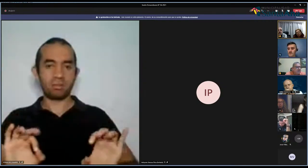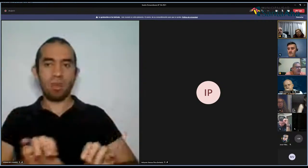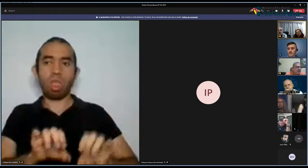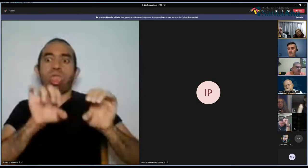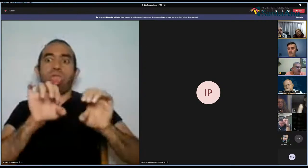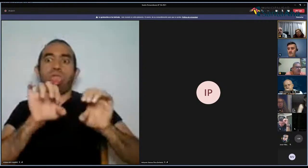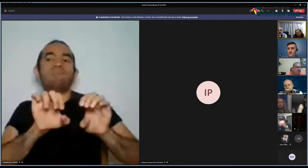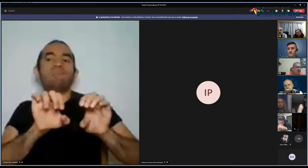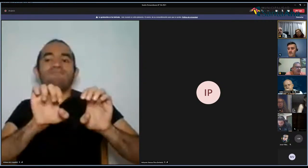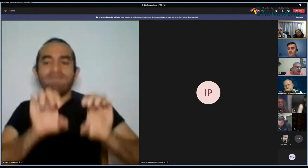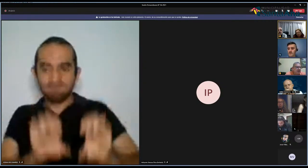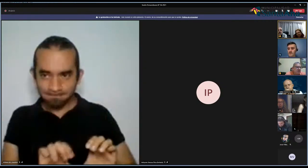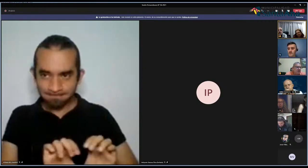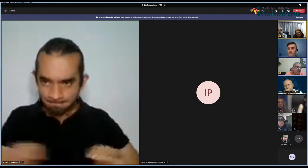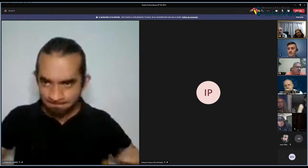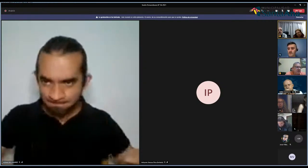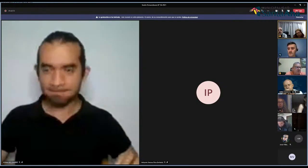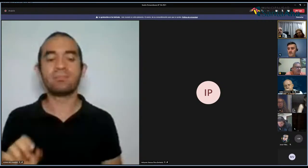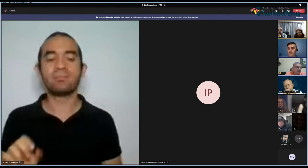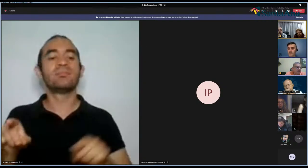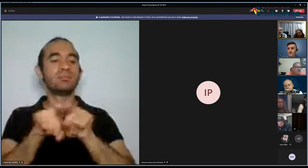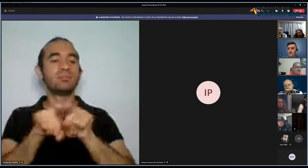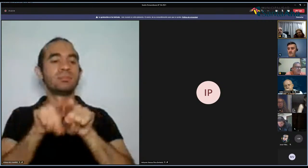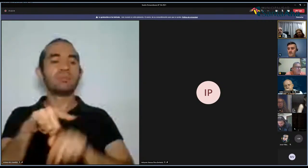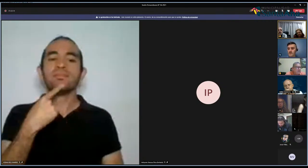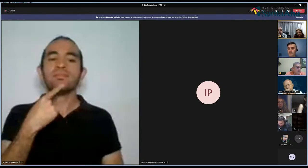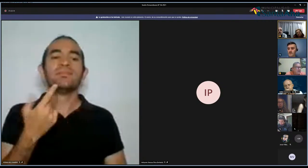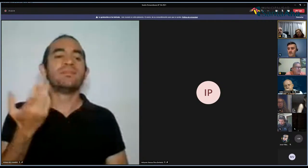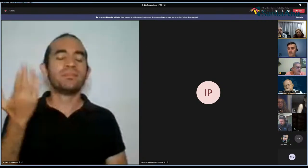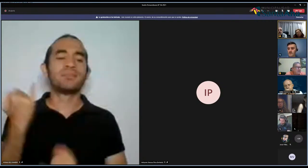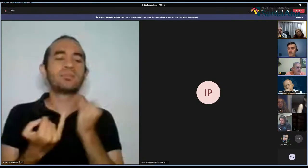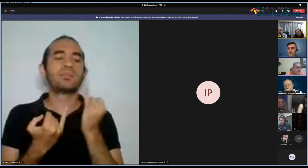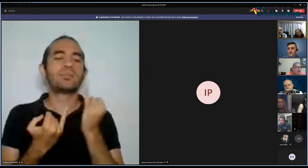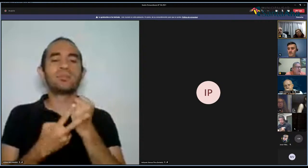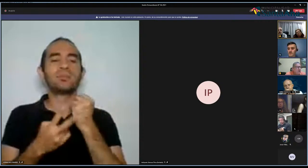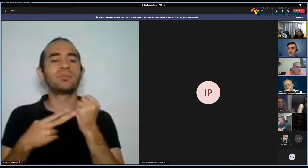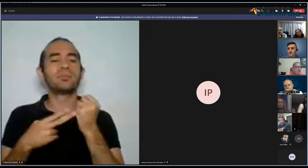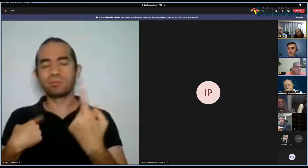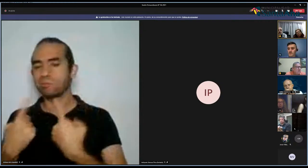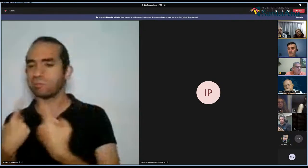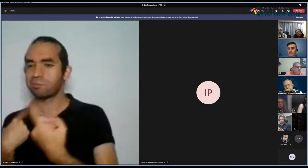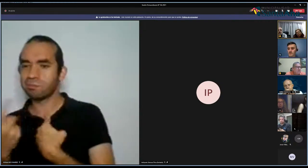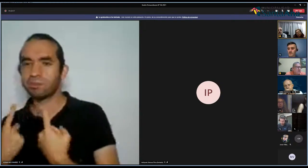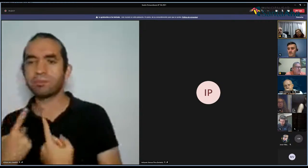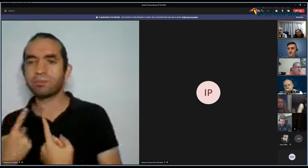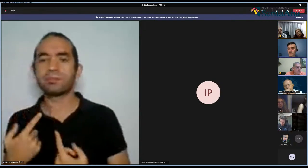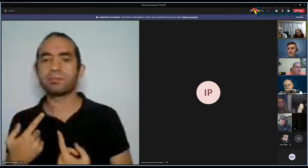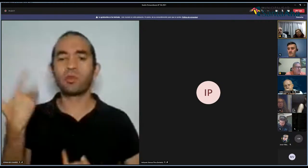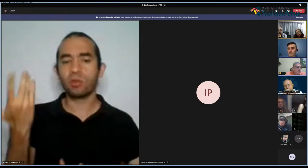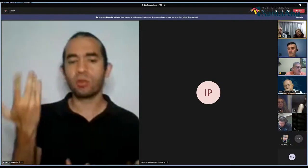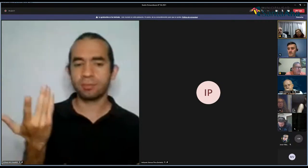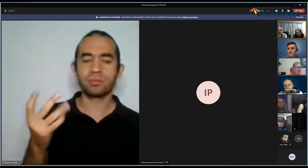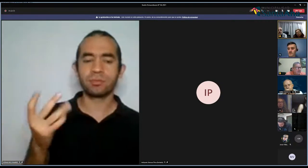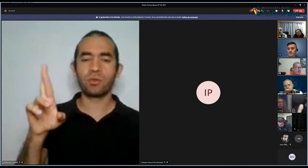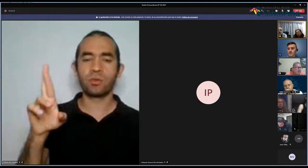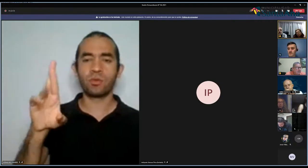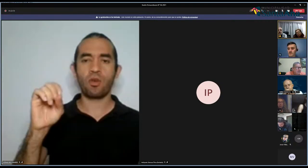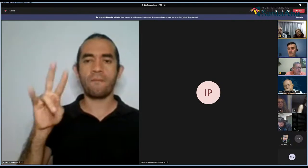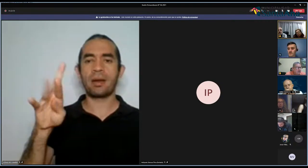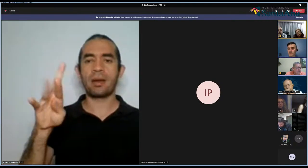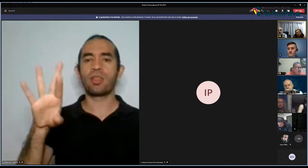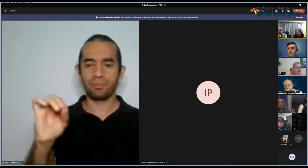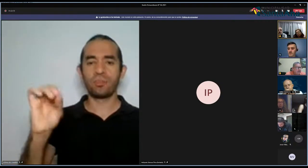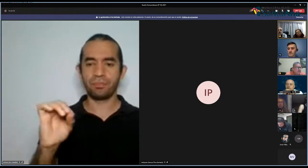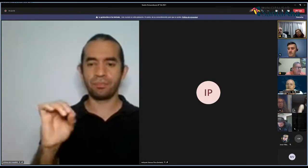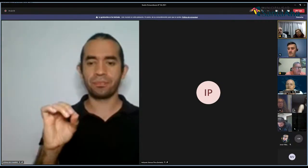se me bueno se me había dicho y en alguna de las últimas veces que conversé con cuando un condón roberto y con